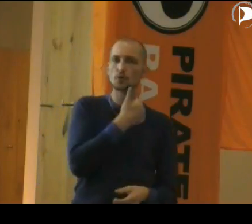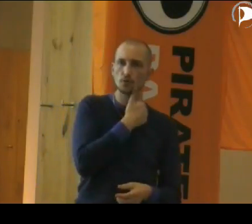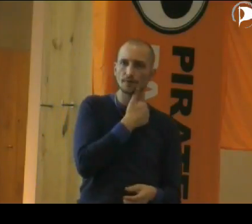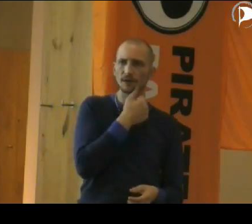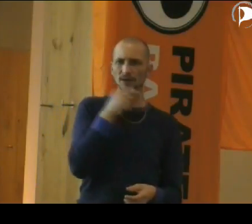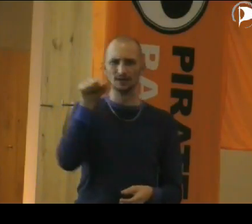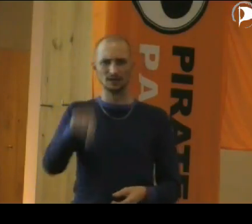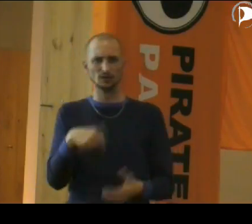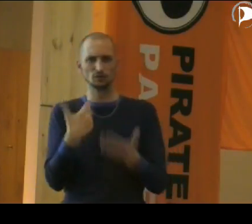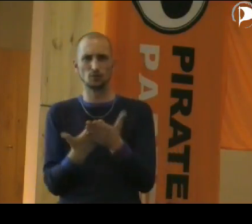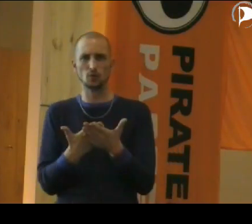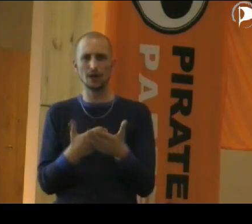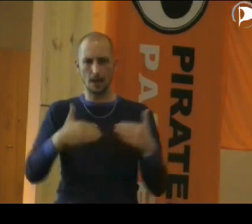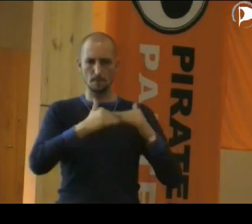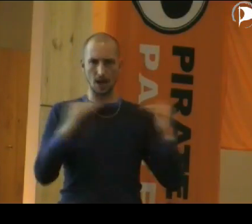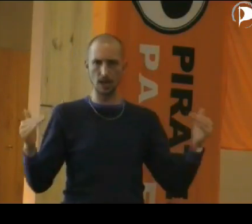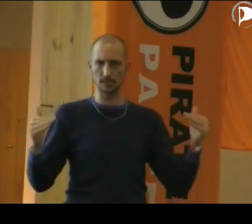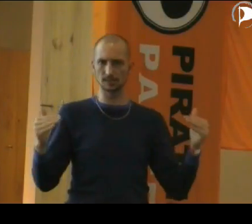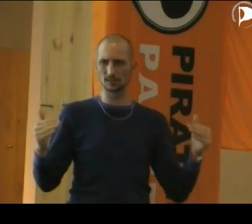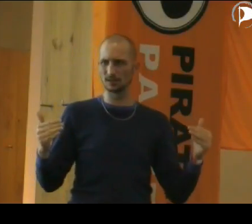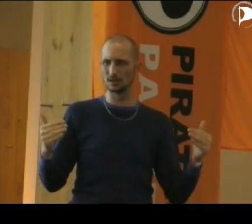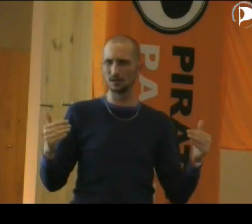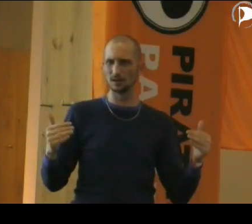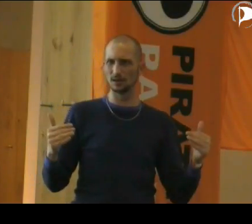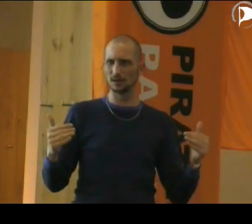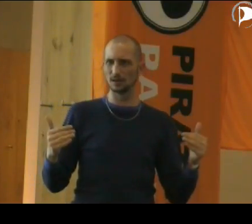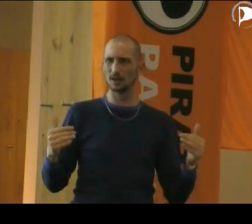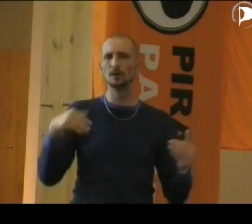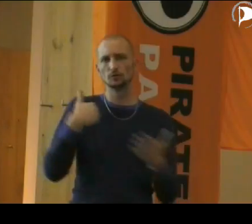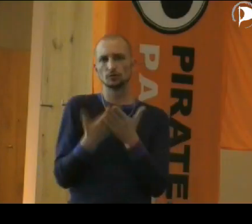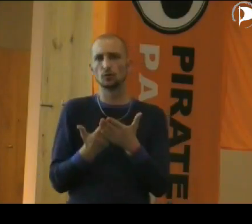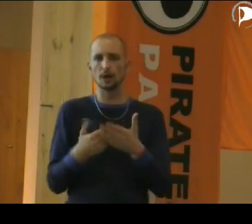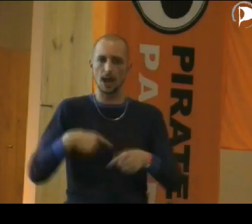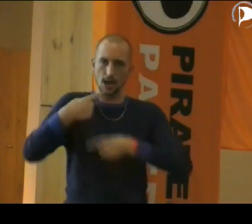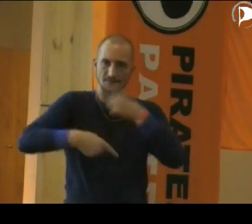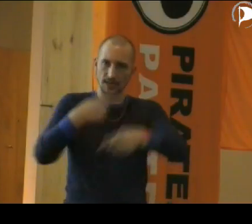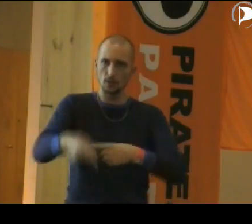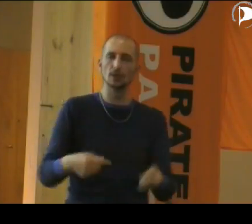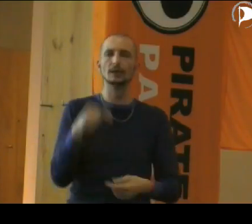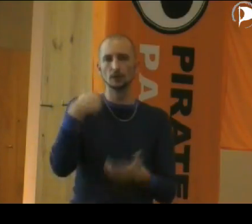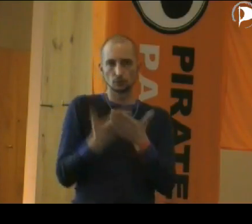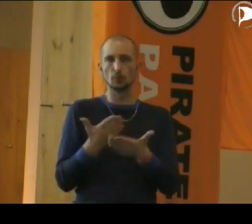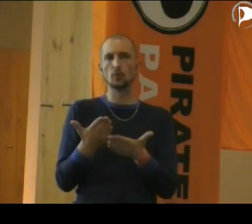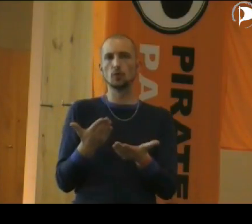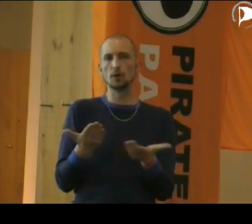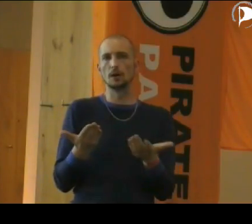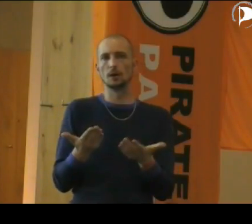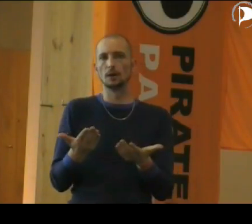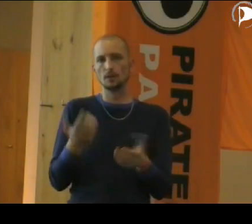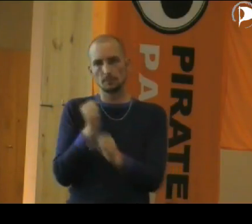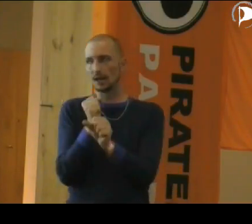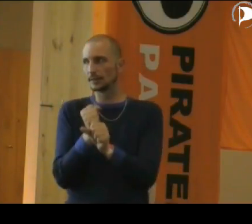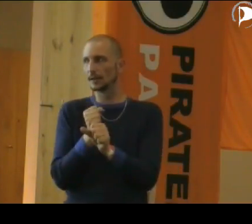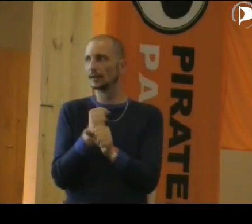wurde basisstation so in siedelte und solltet ihr auch durchführen da bin ich schon